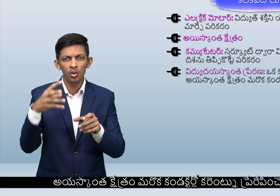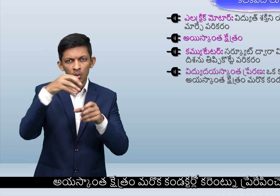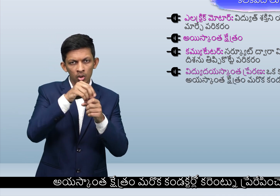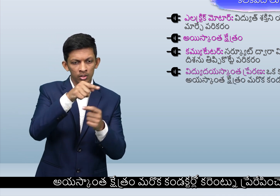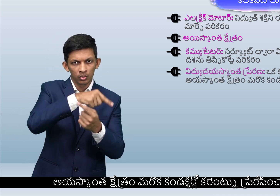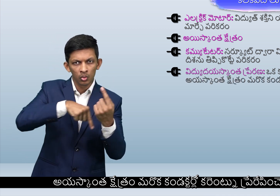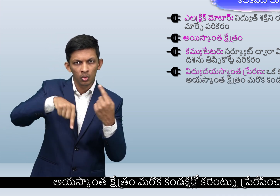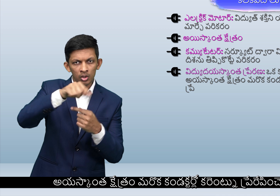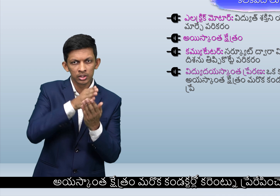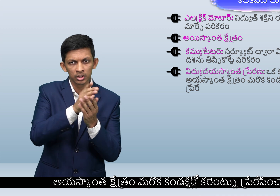ప్రేరేపించే ప్రక్రియ.